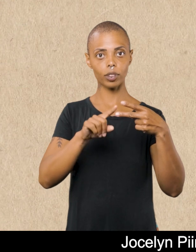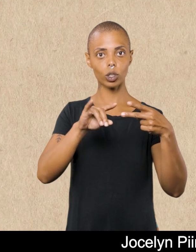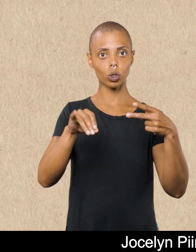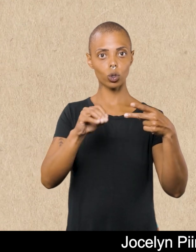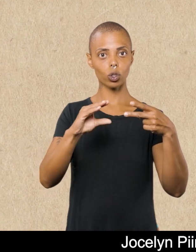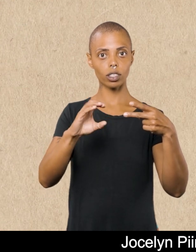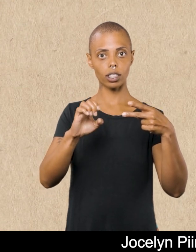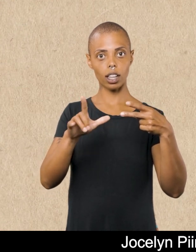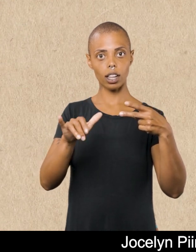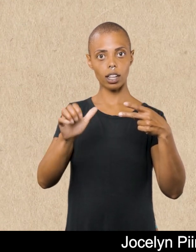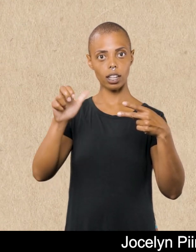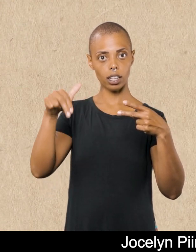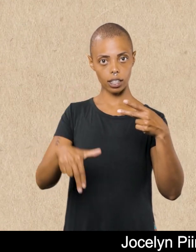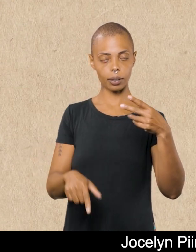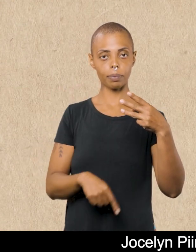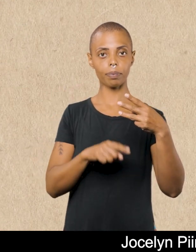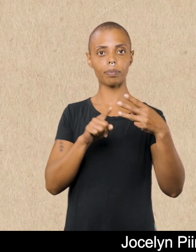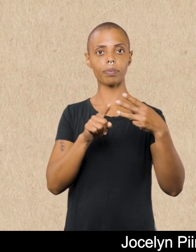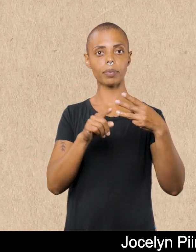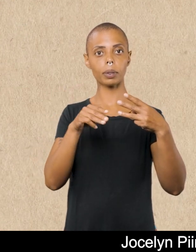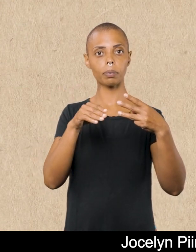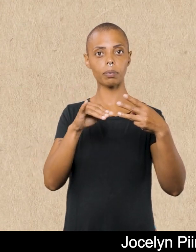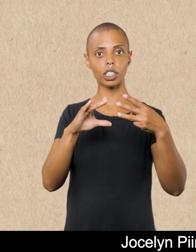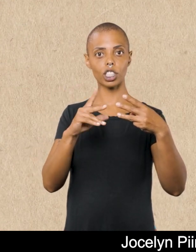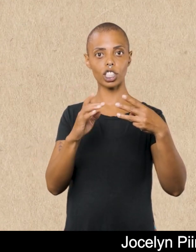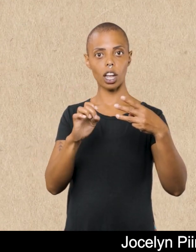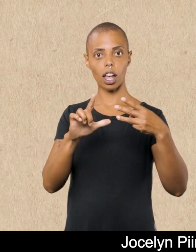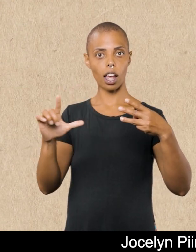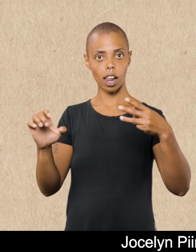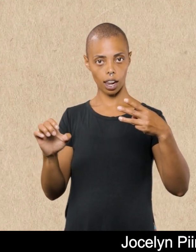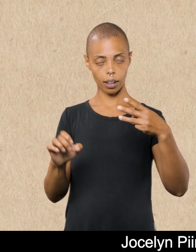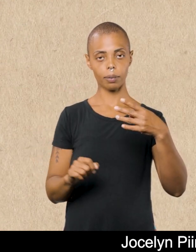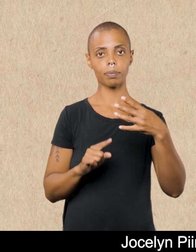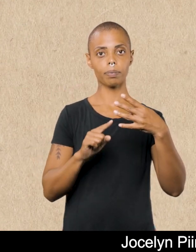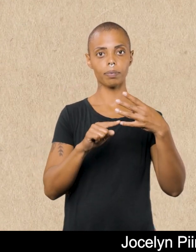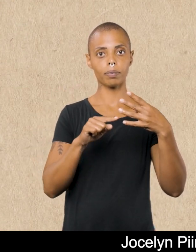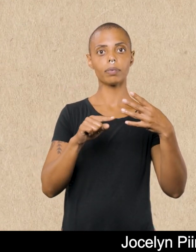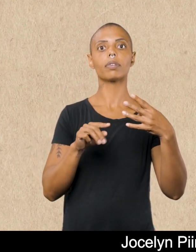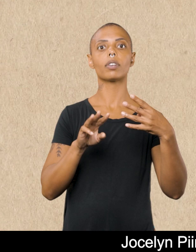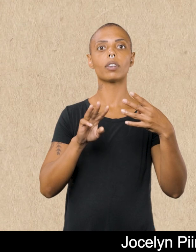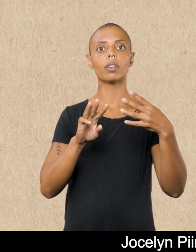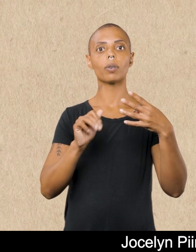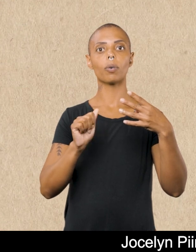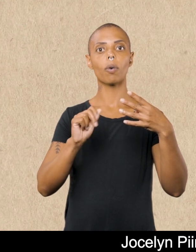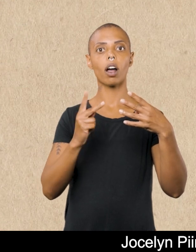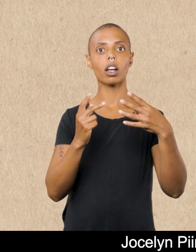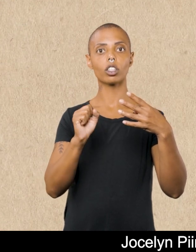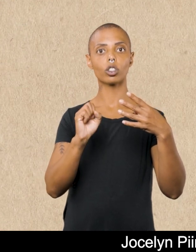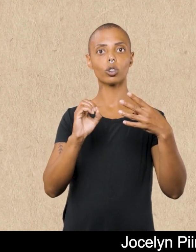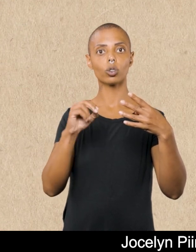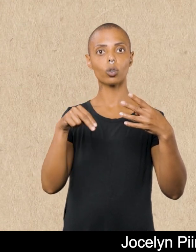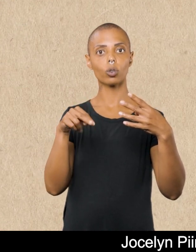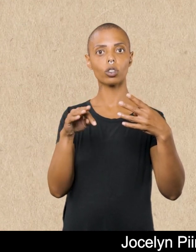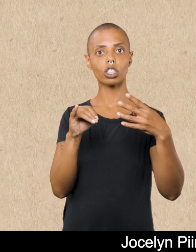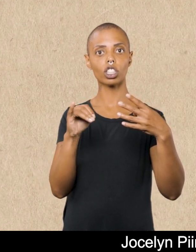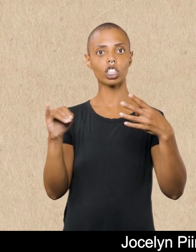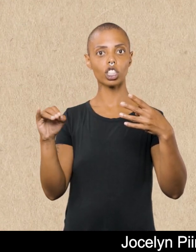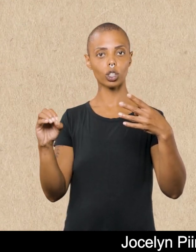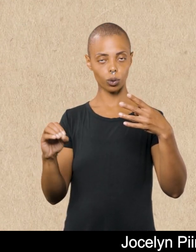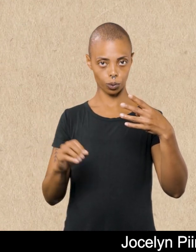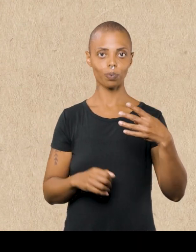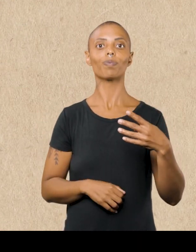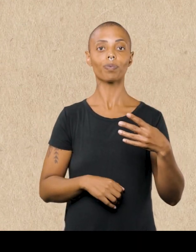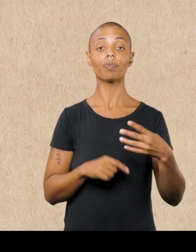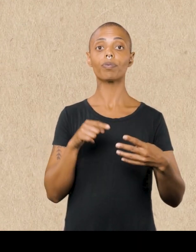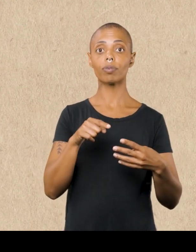curado por Alessandra Cassenio Nauegabo, Jocelyn Pirainen, Michele